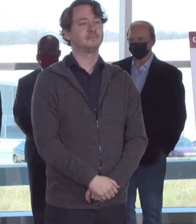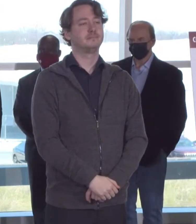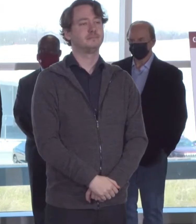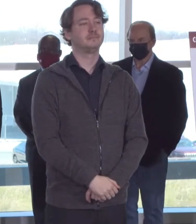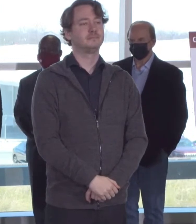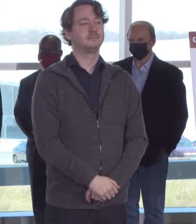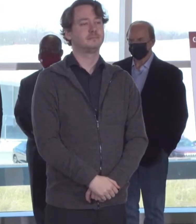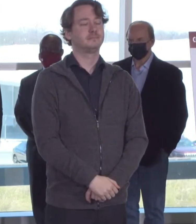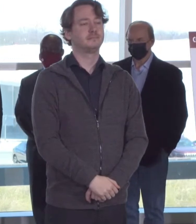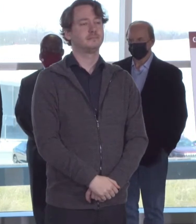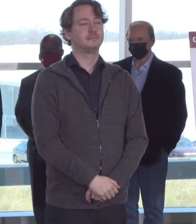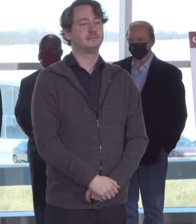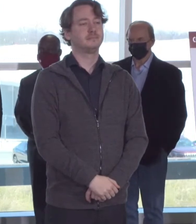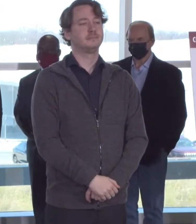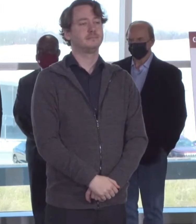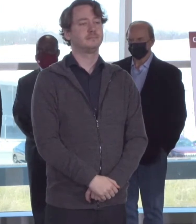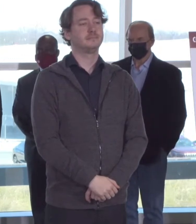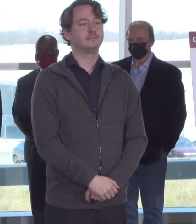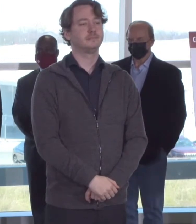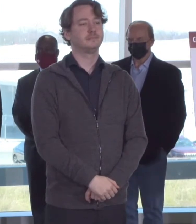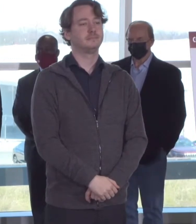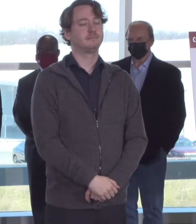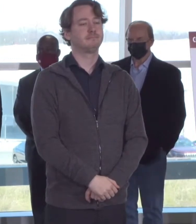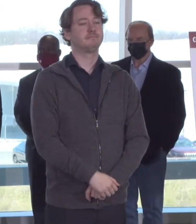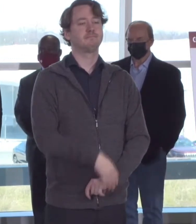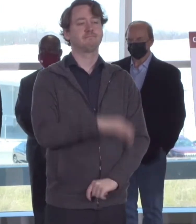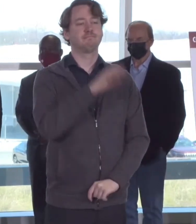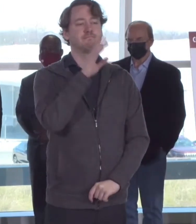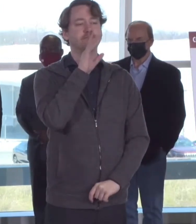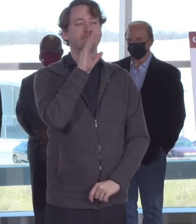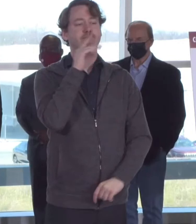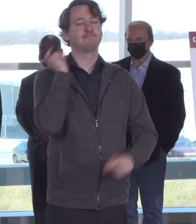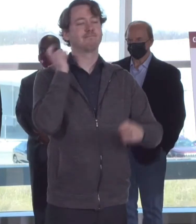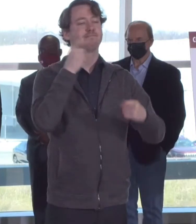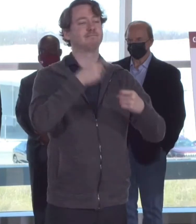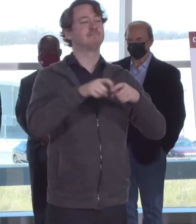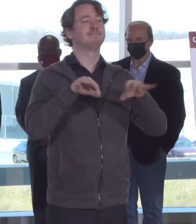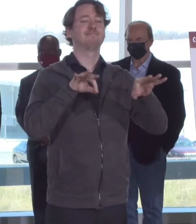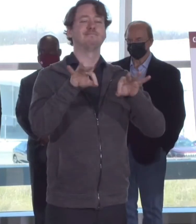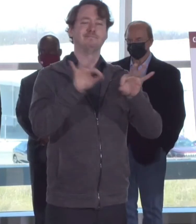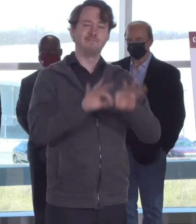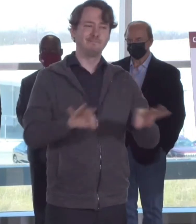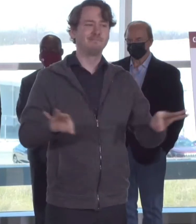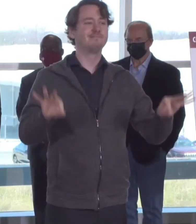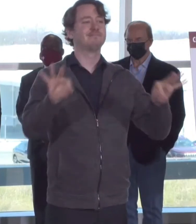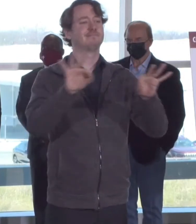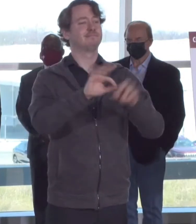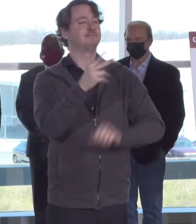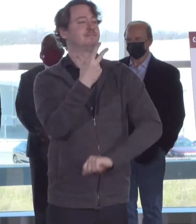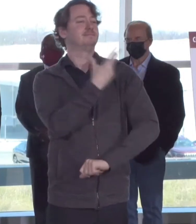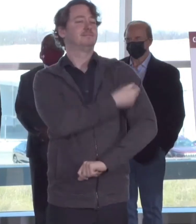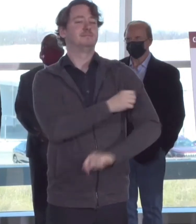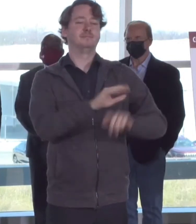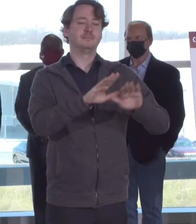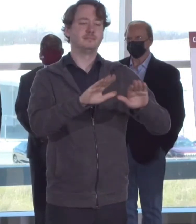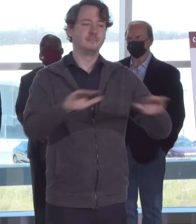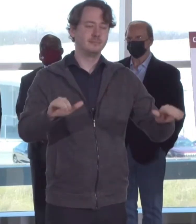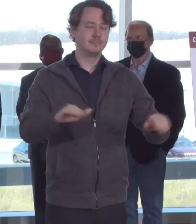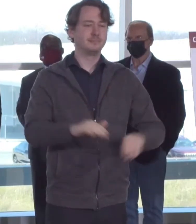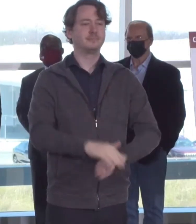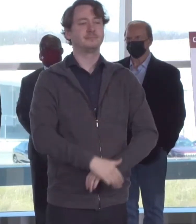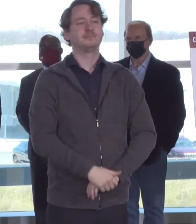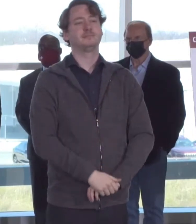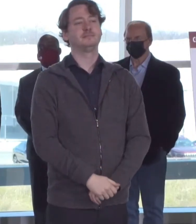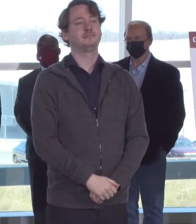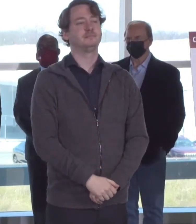5 años, vacune y refuerce a sus hijos mayores de 12 años. Metro Health ofrece